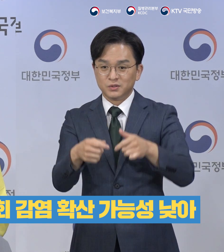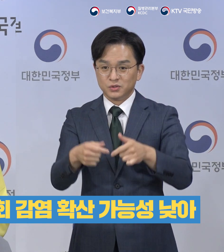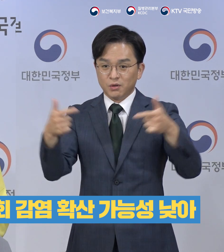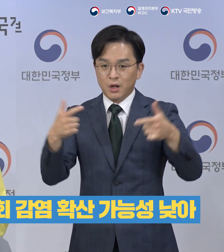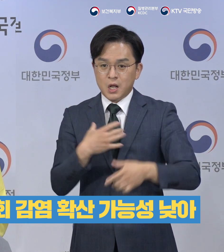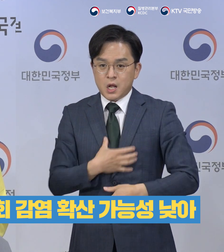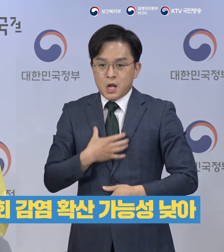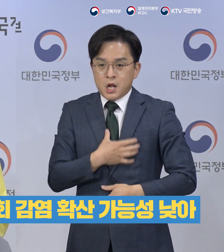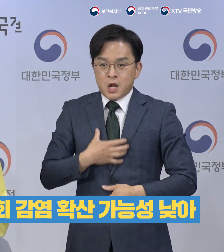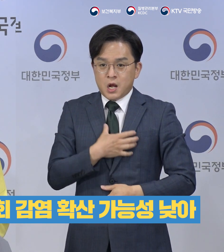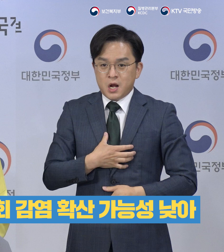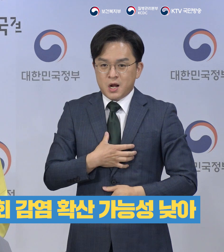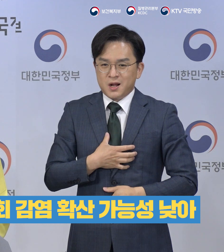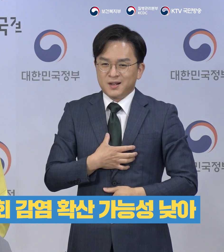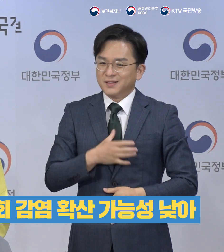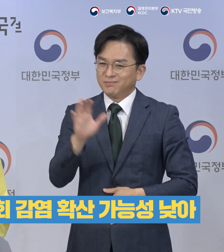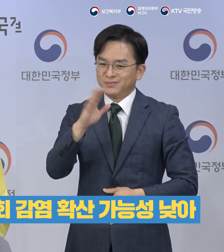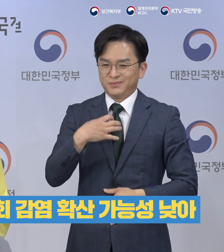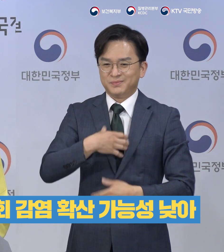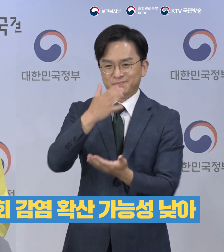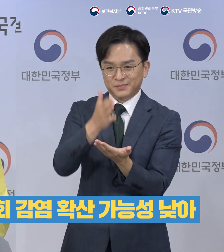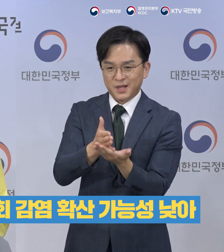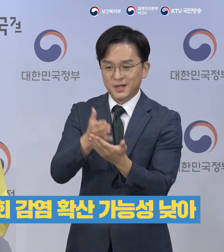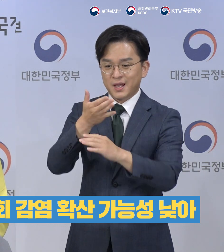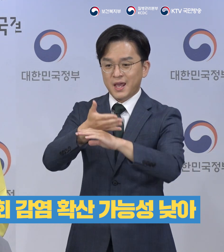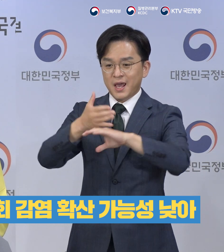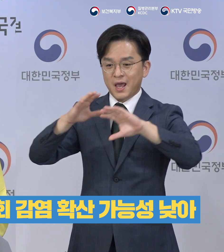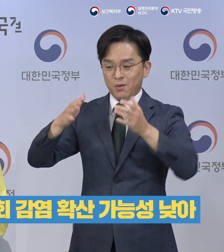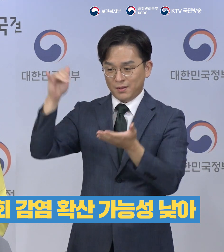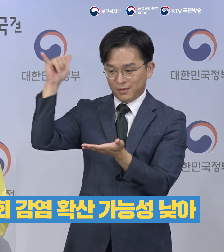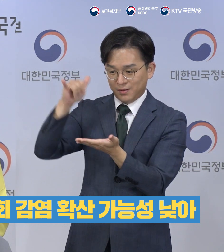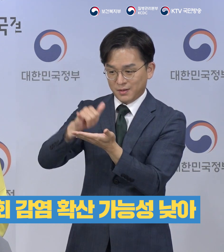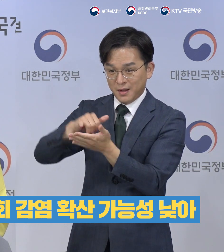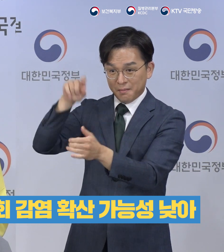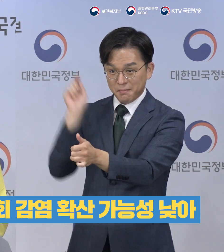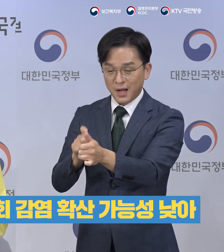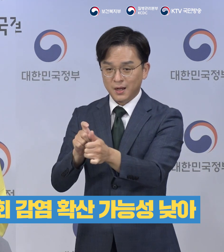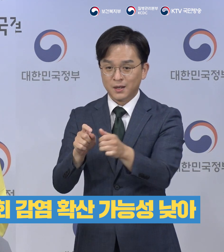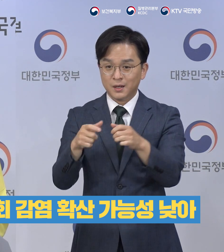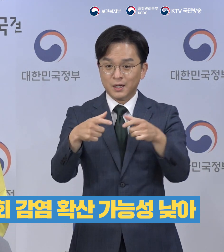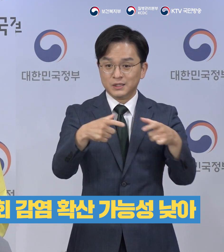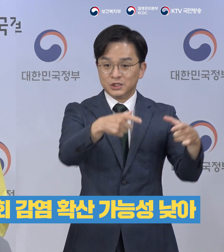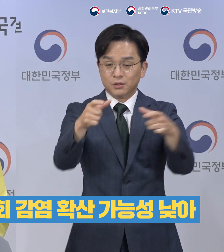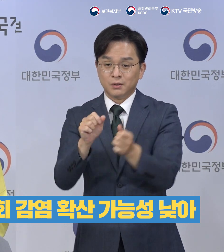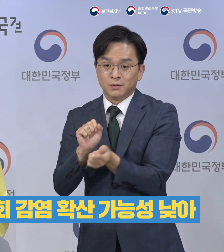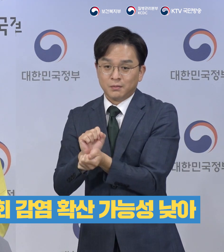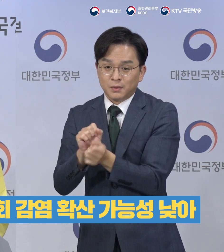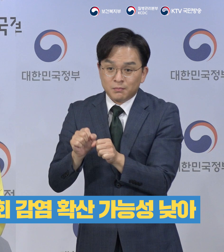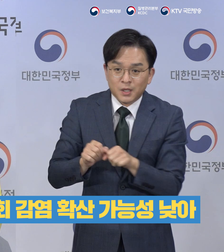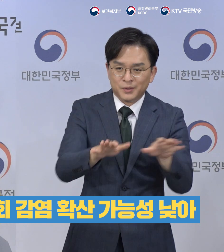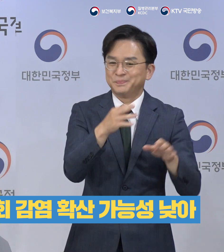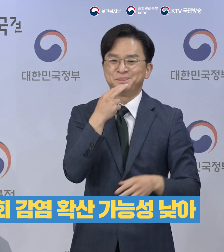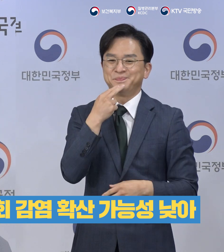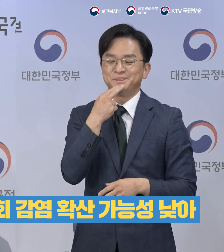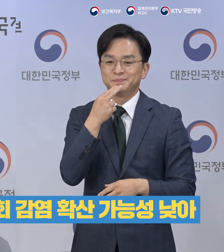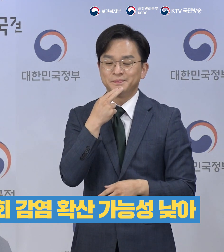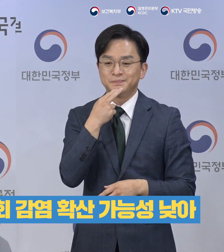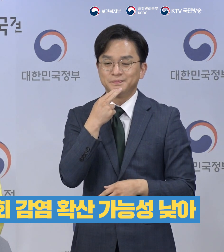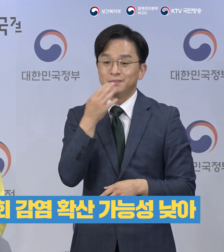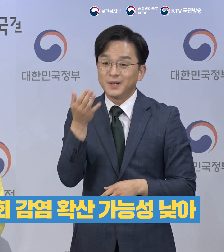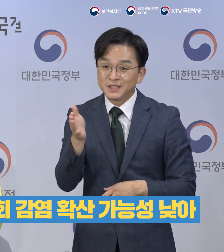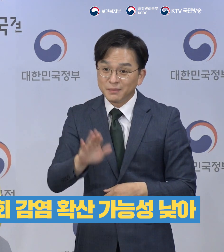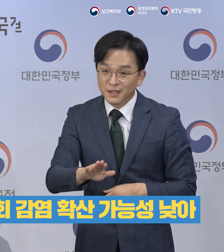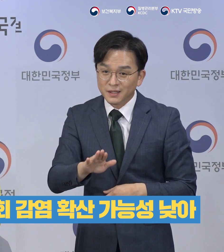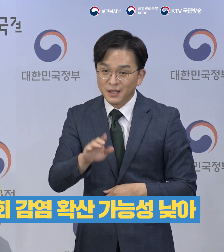유입 환자가 국내 지역사회 감염으로 확산될 가능성은 거의 없습니다. 다만 격리와 치료 등이